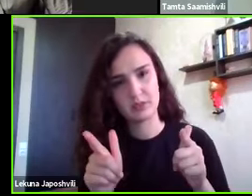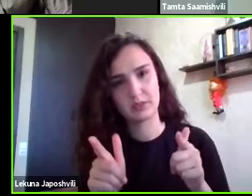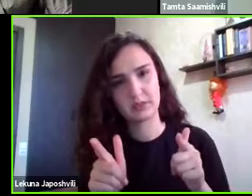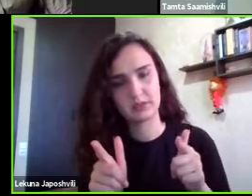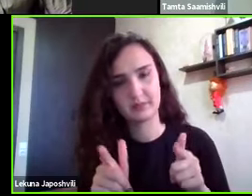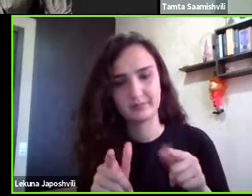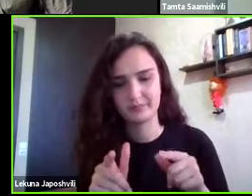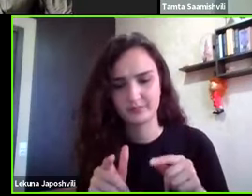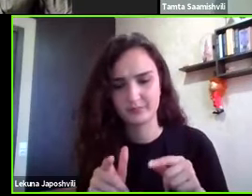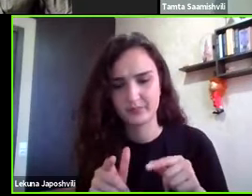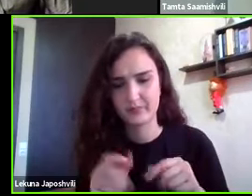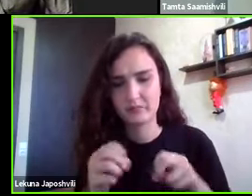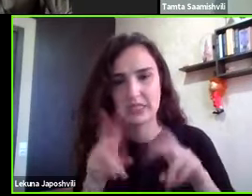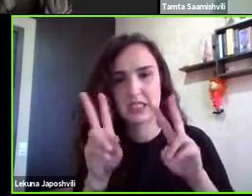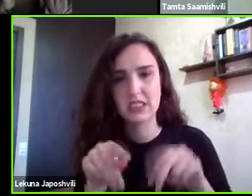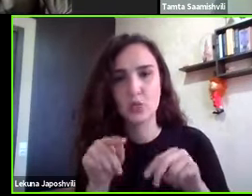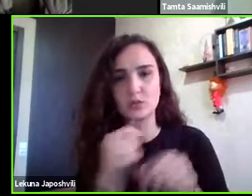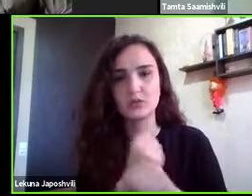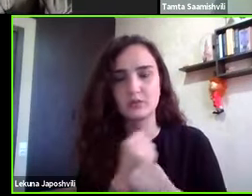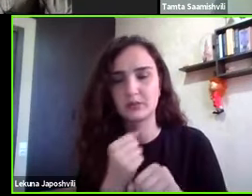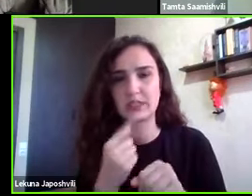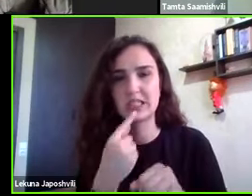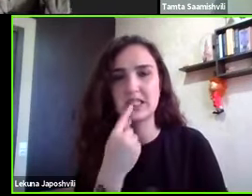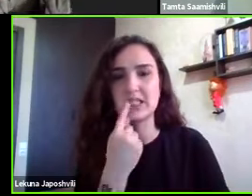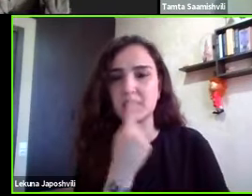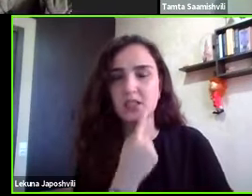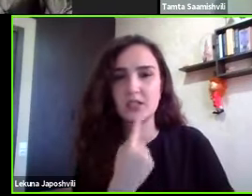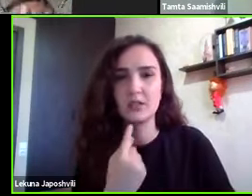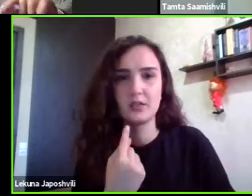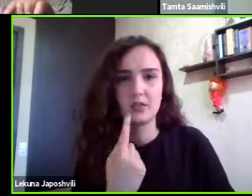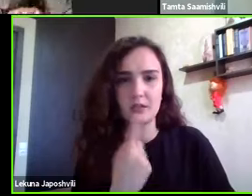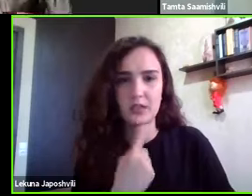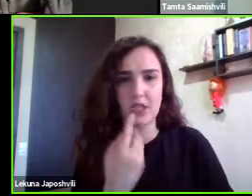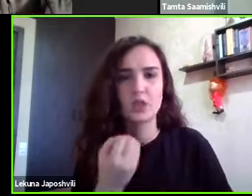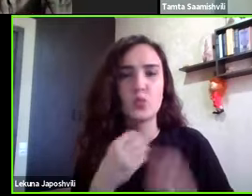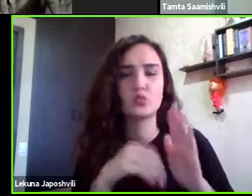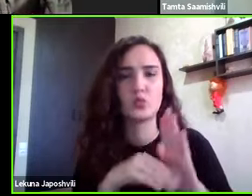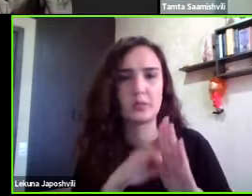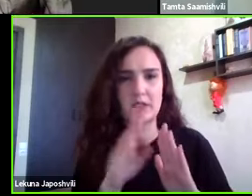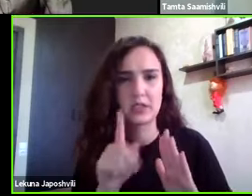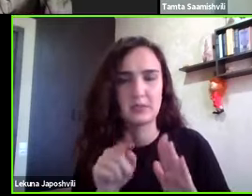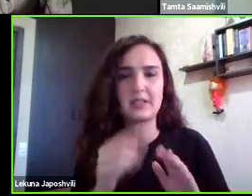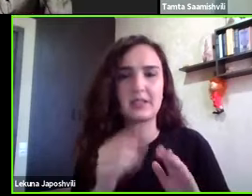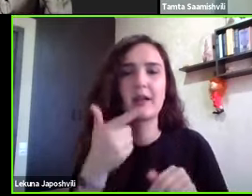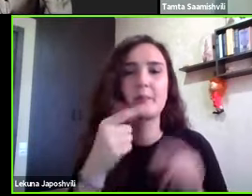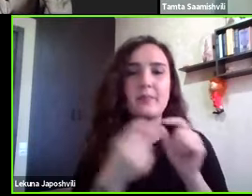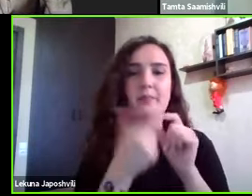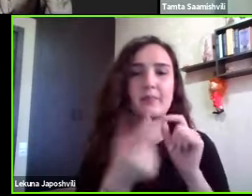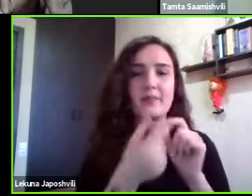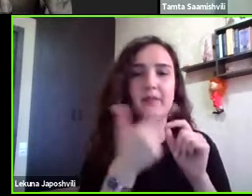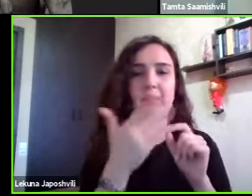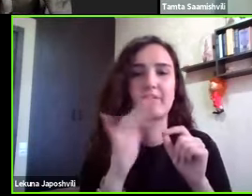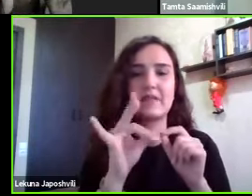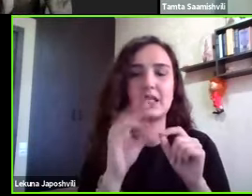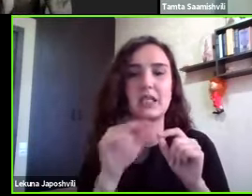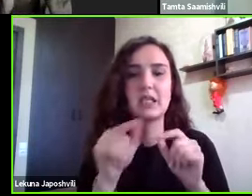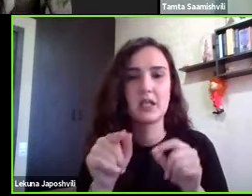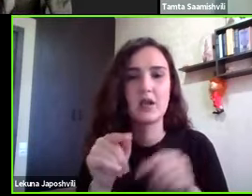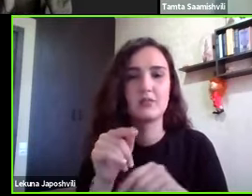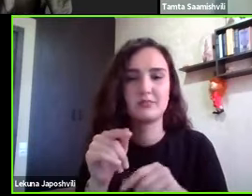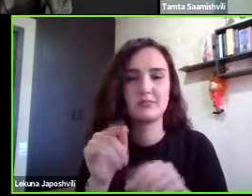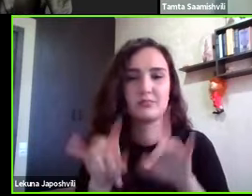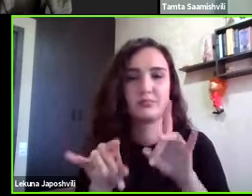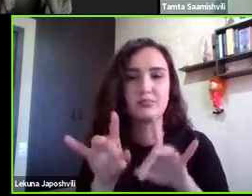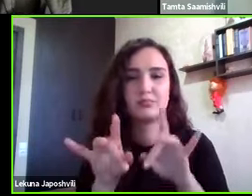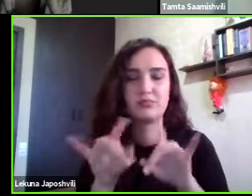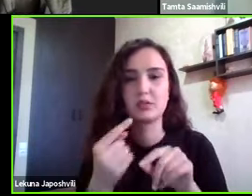ნაყენს, სადისინფექციოდ და სისხლის მიმოქცევის გასაუმჯობესებლად, ან გვირილის ნაყენი, რომელიც ანთებით კერებს